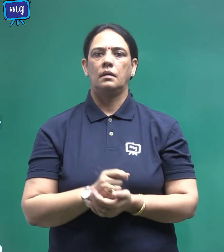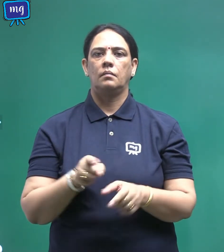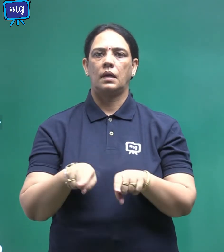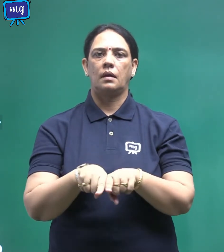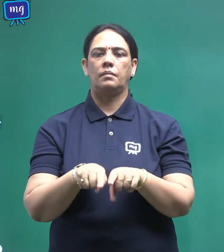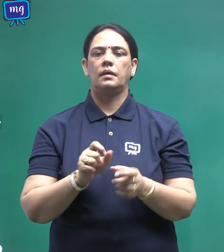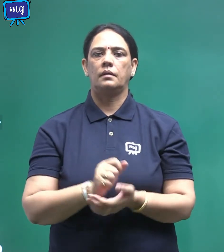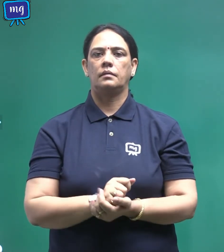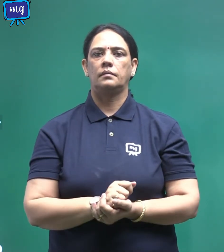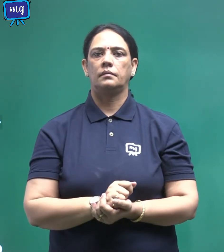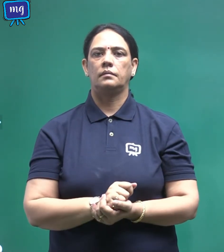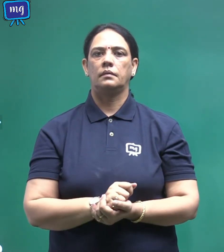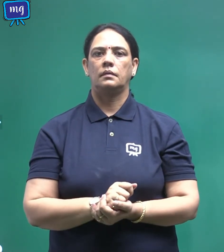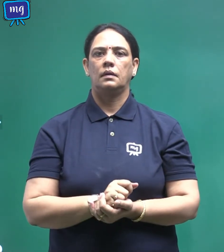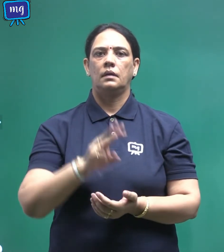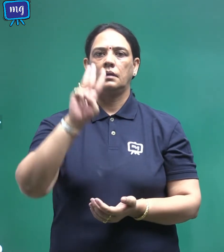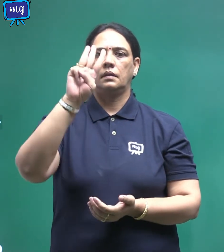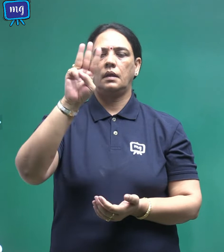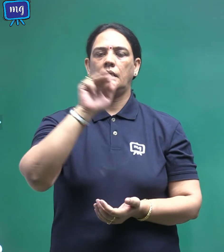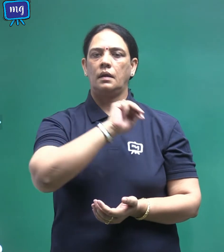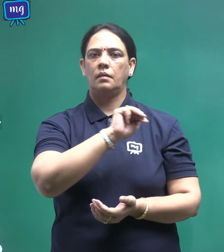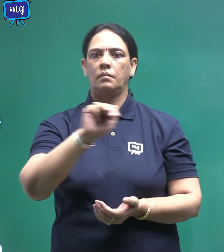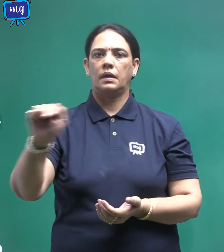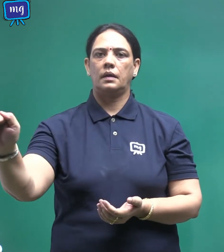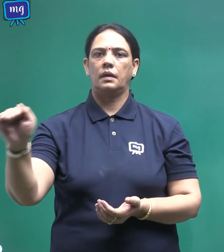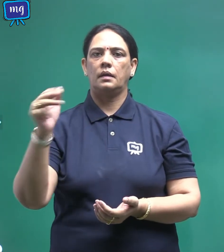बराबर 3/2